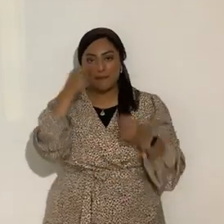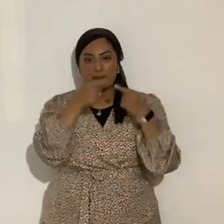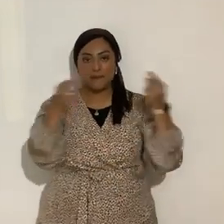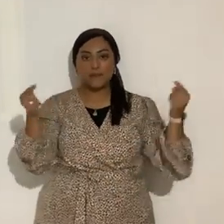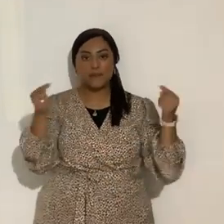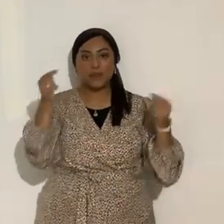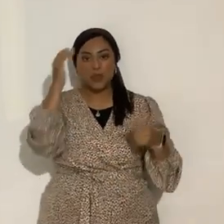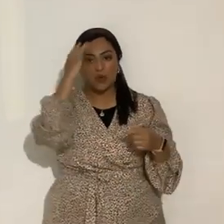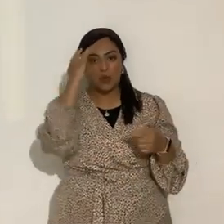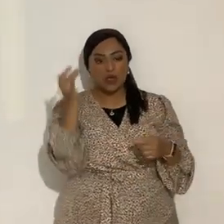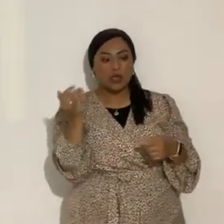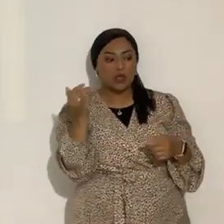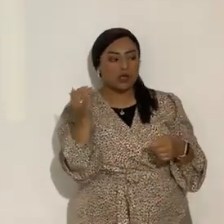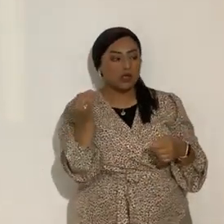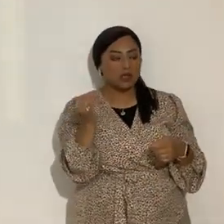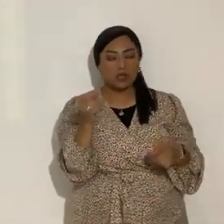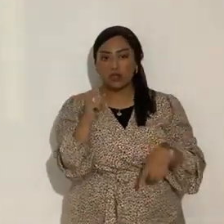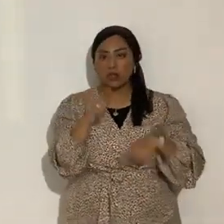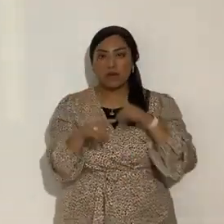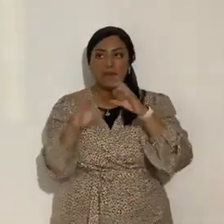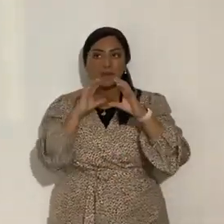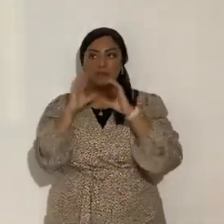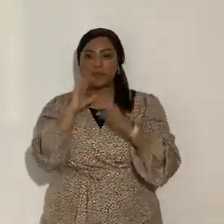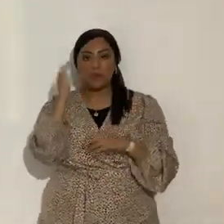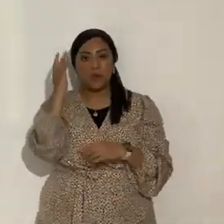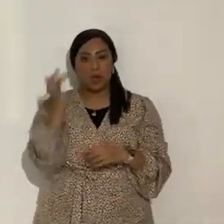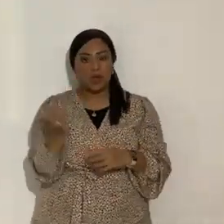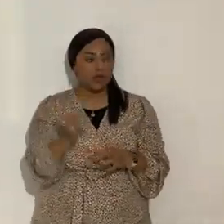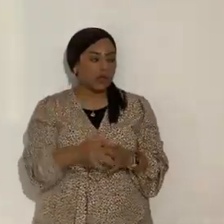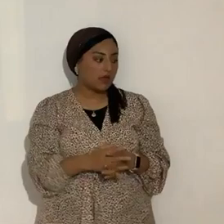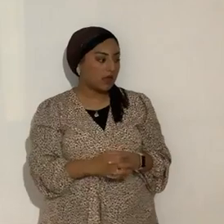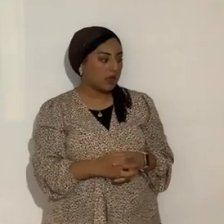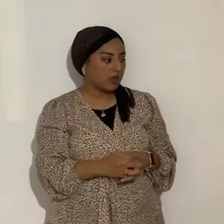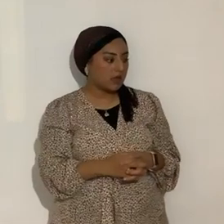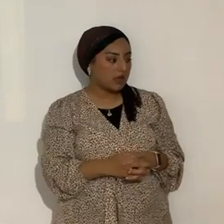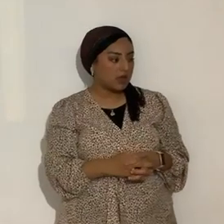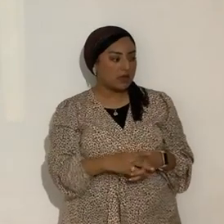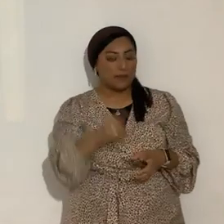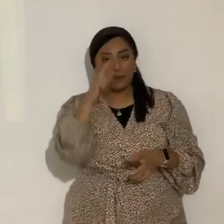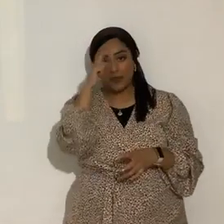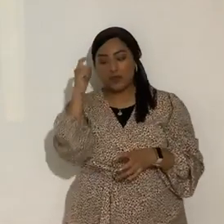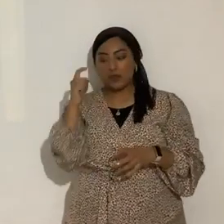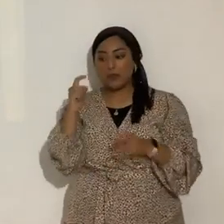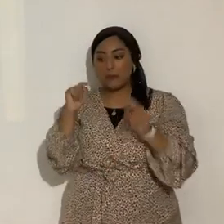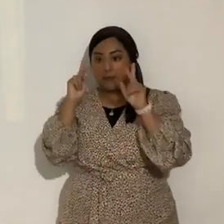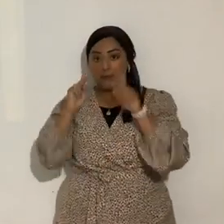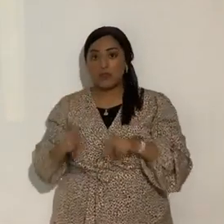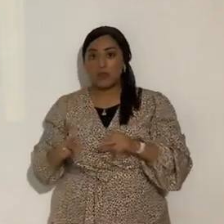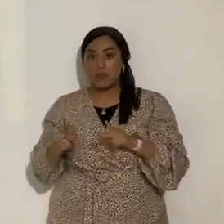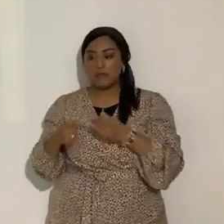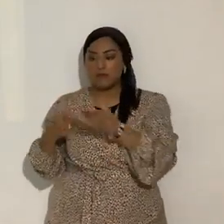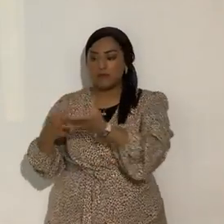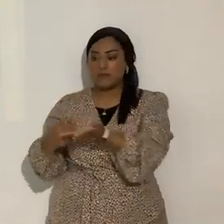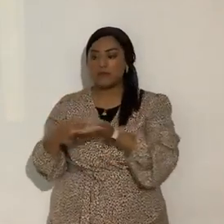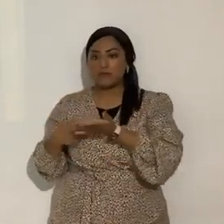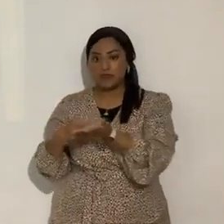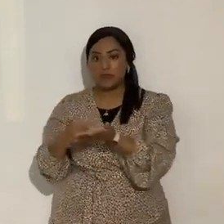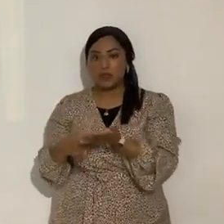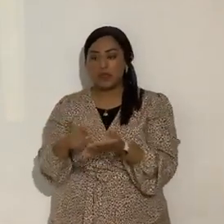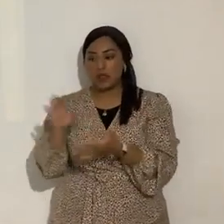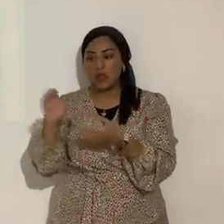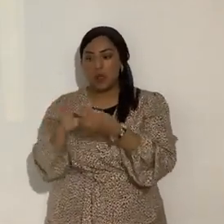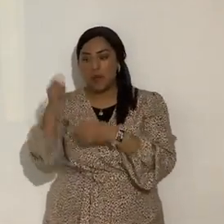dividida? ¿Por qué no se va a poder comunicar? Porque habla la persona o